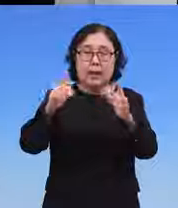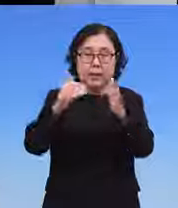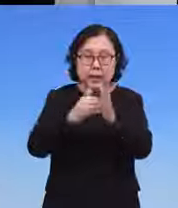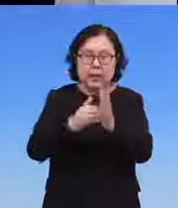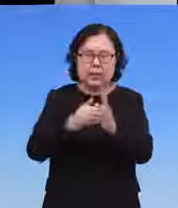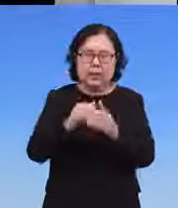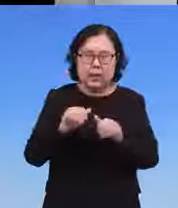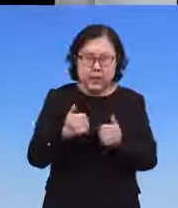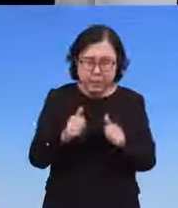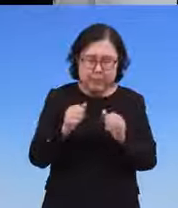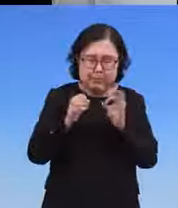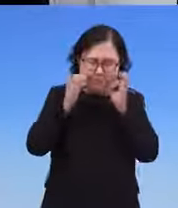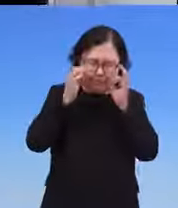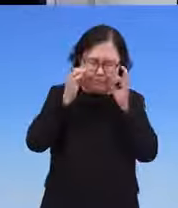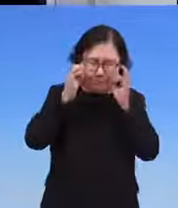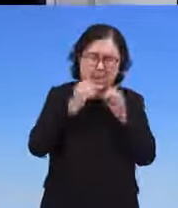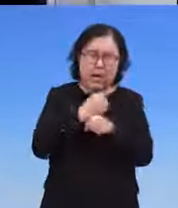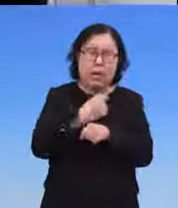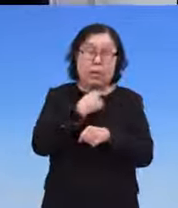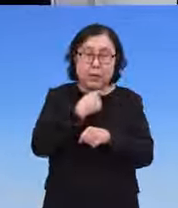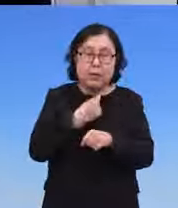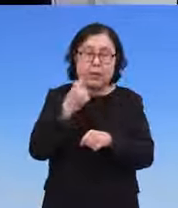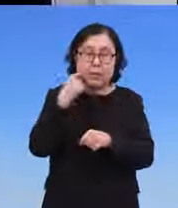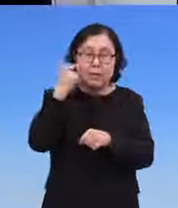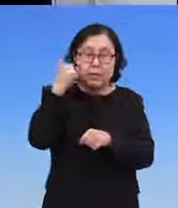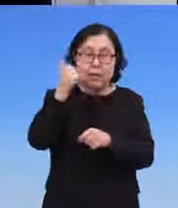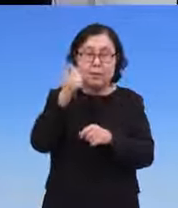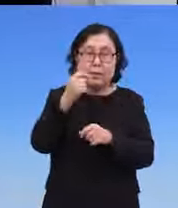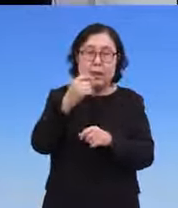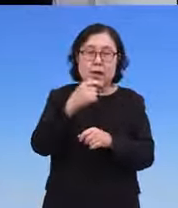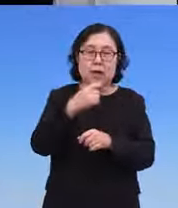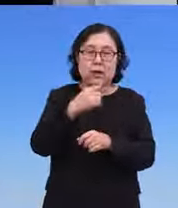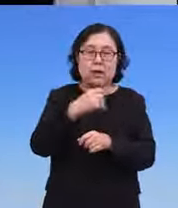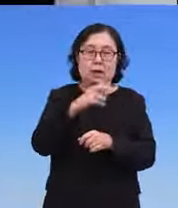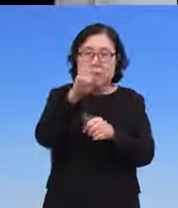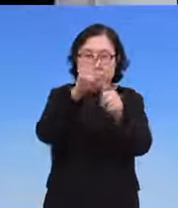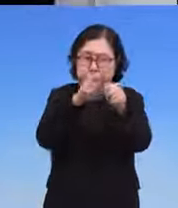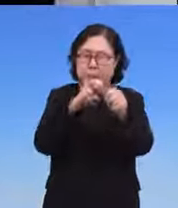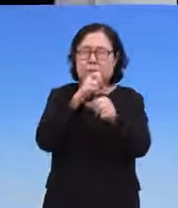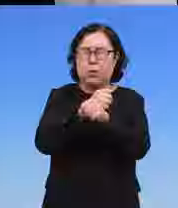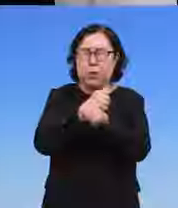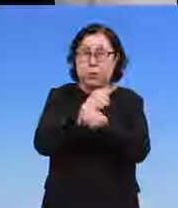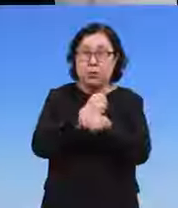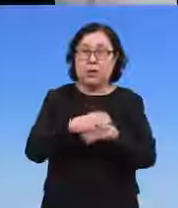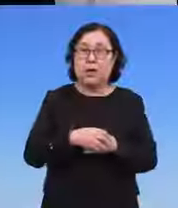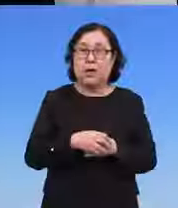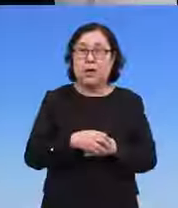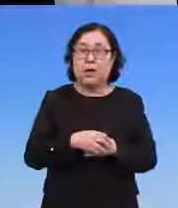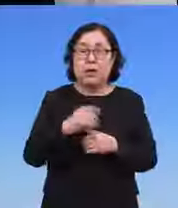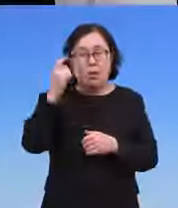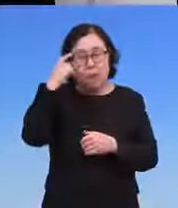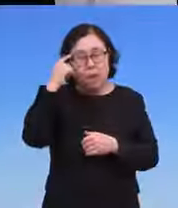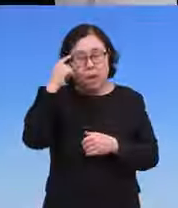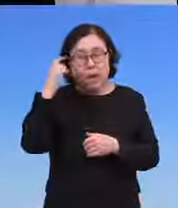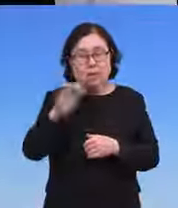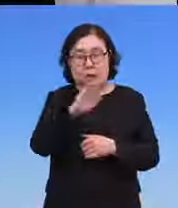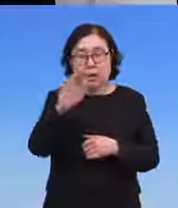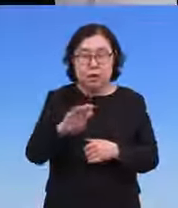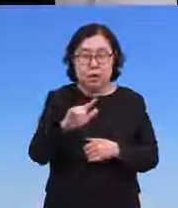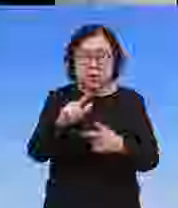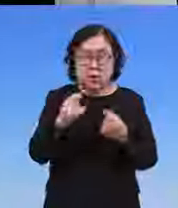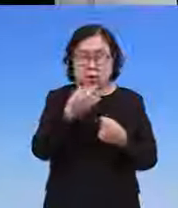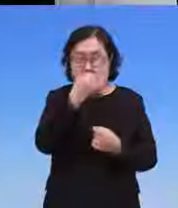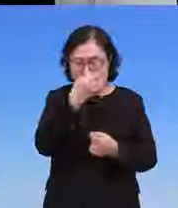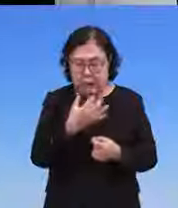최선을 다하기로 다짐하였습니다. 목사님이 원망스럽기도 하였습니다. 왜 우리를 이렇게 힘들게 하는